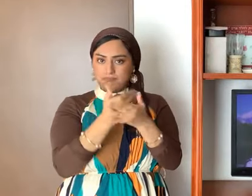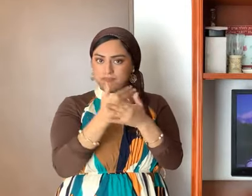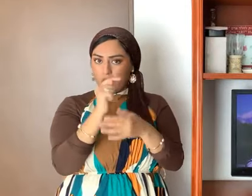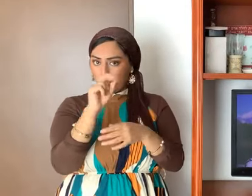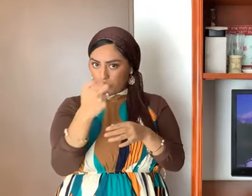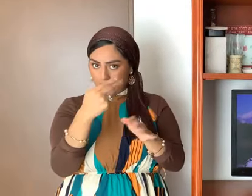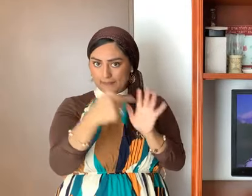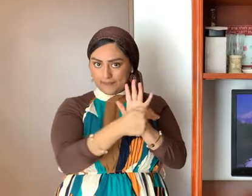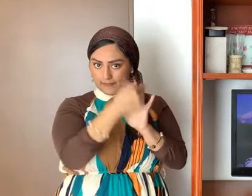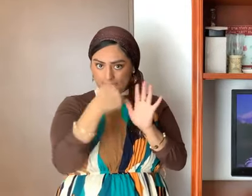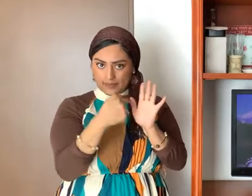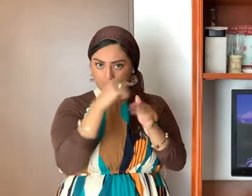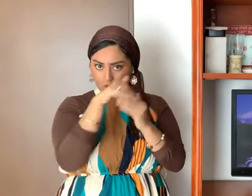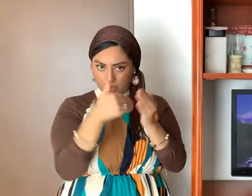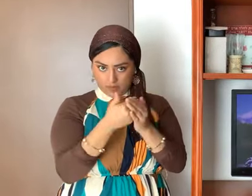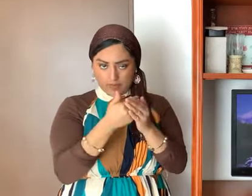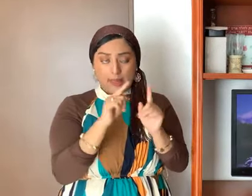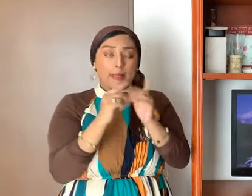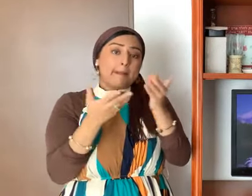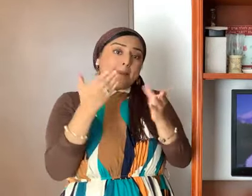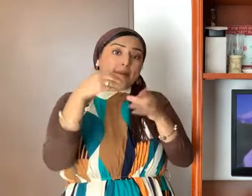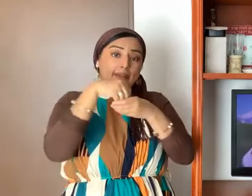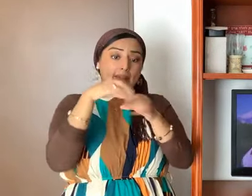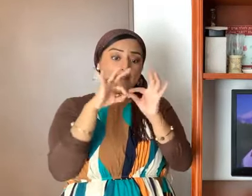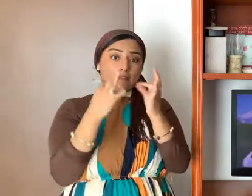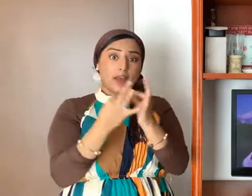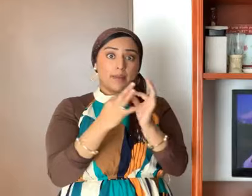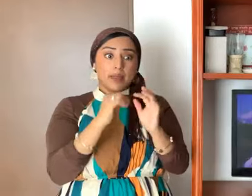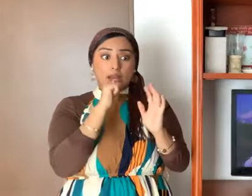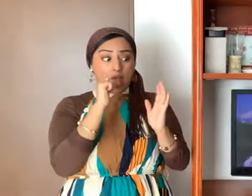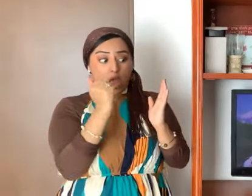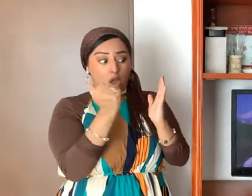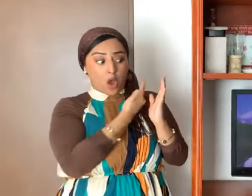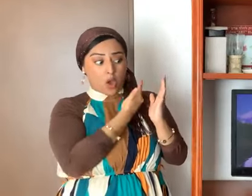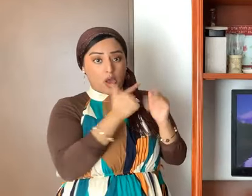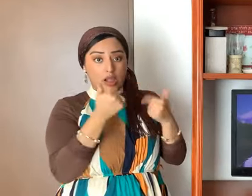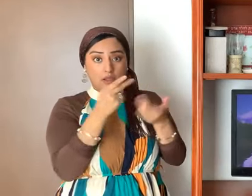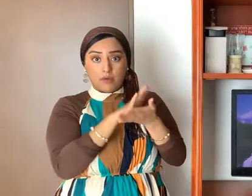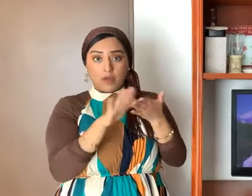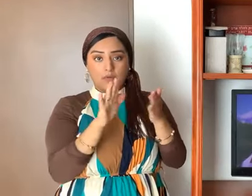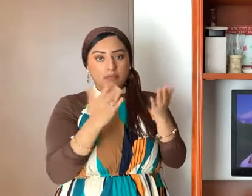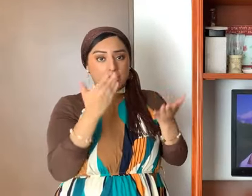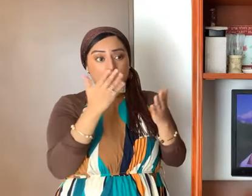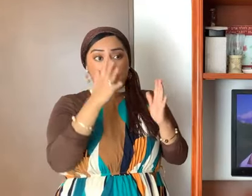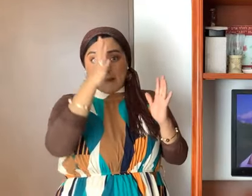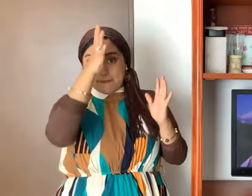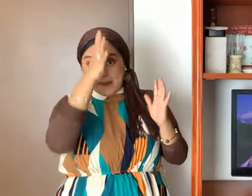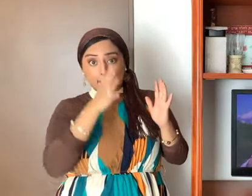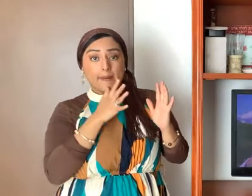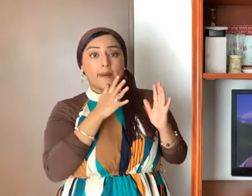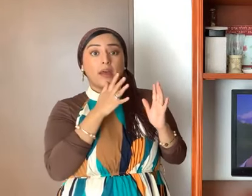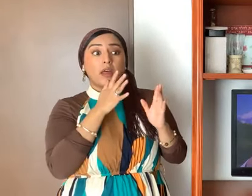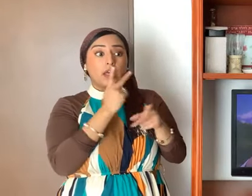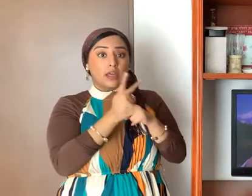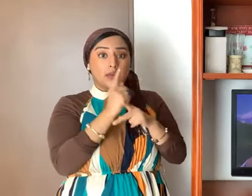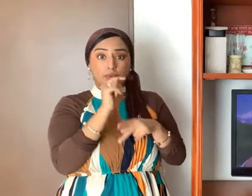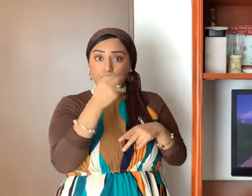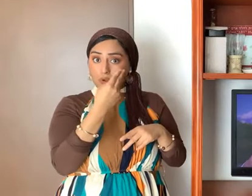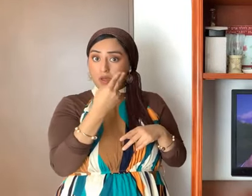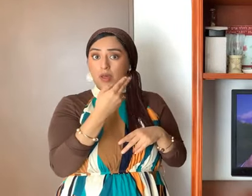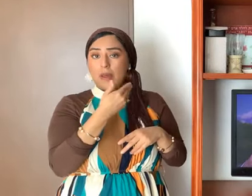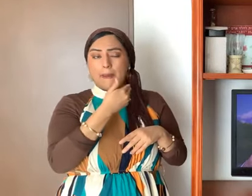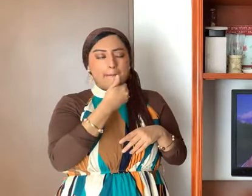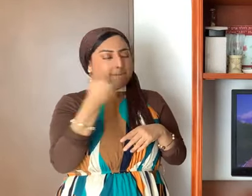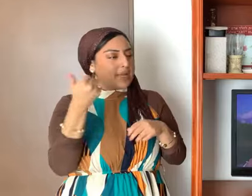Torá, entonces, pero a lo mejor en esta familia no todos son Kadoshim. Papá y mamá guardan la Torá